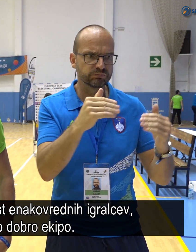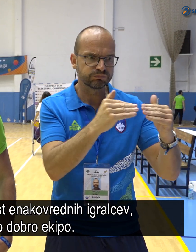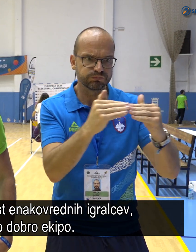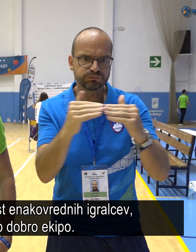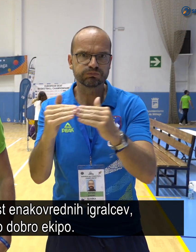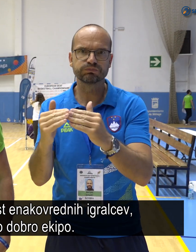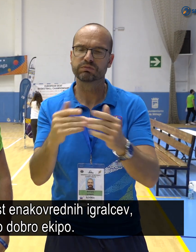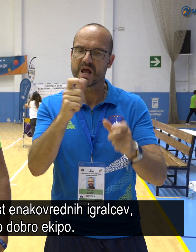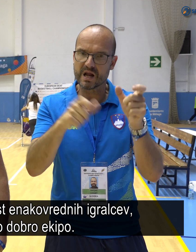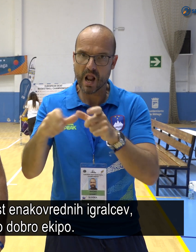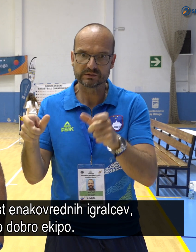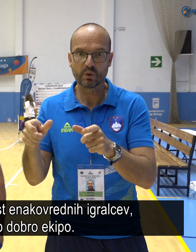res imajo dobro ekipo.